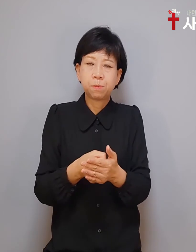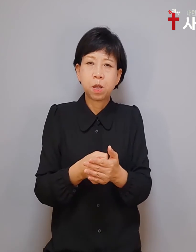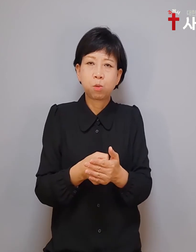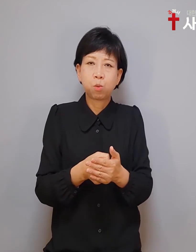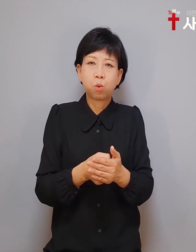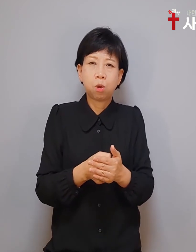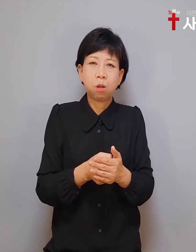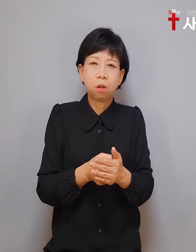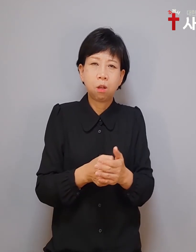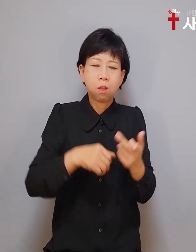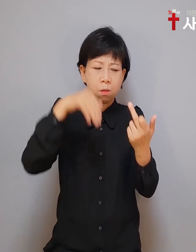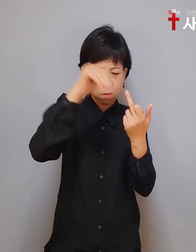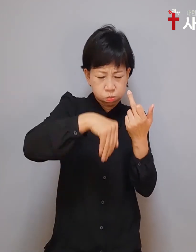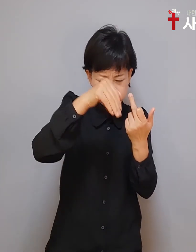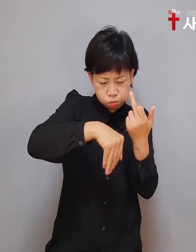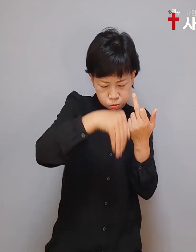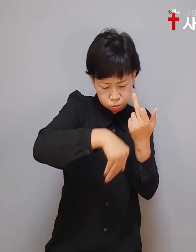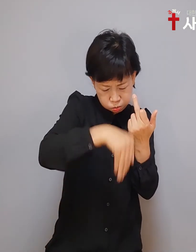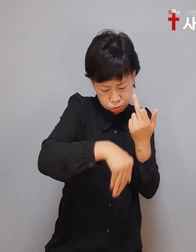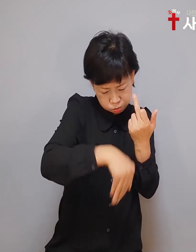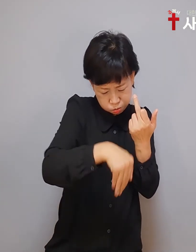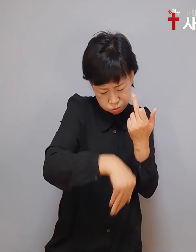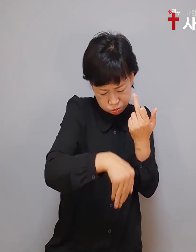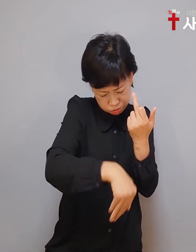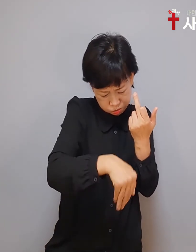하지. 미쳤네 록펠러.